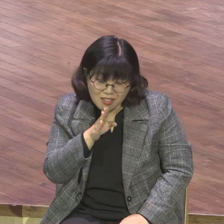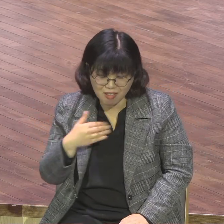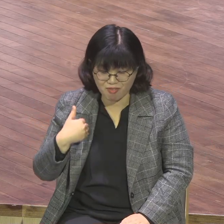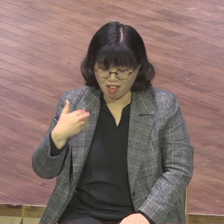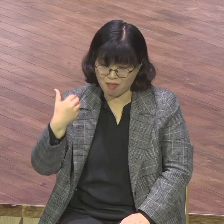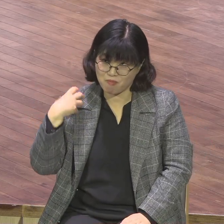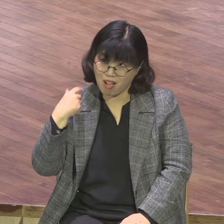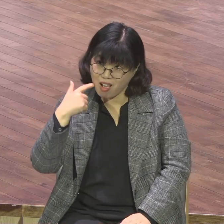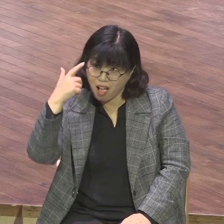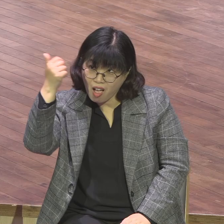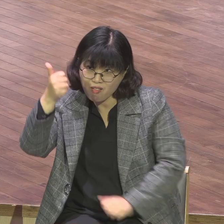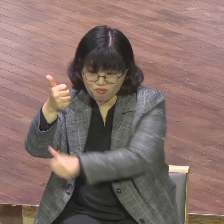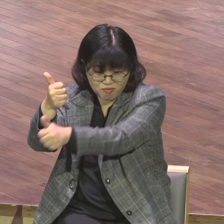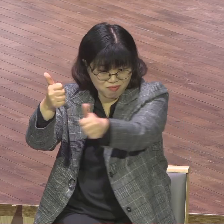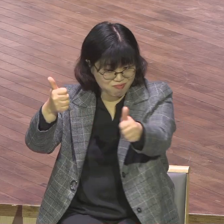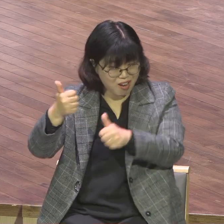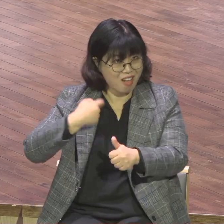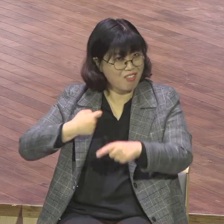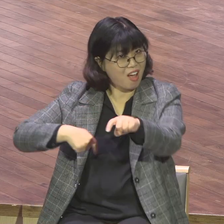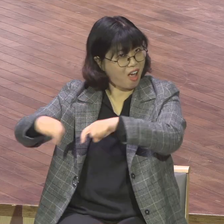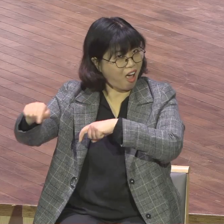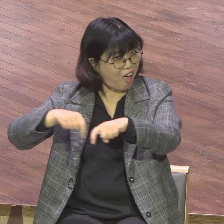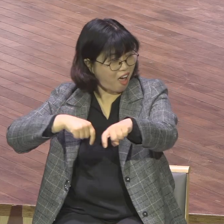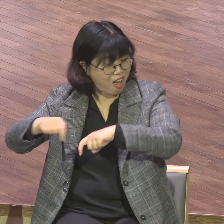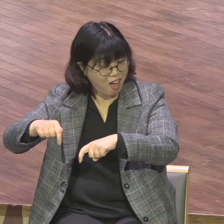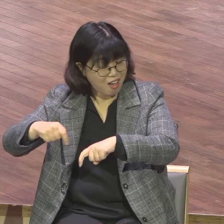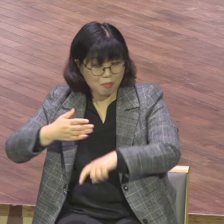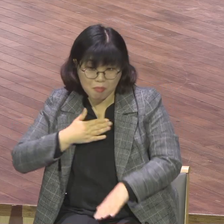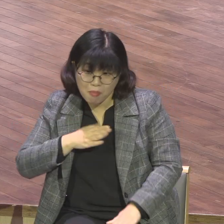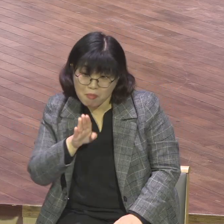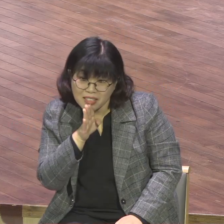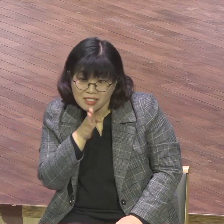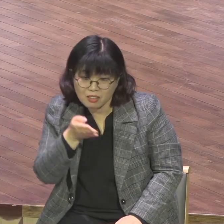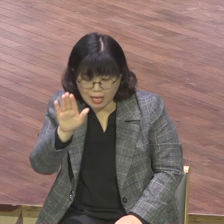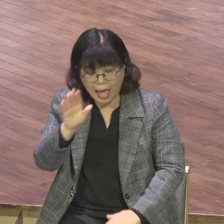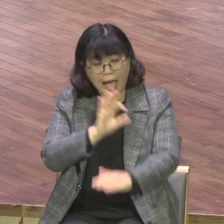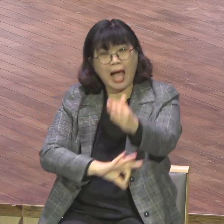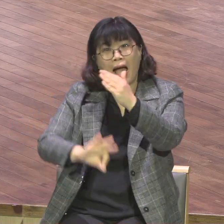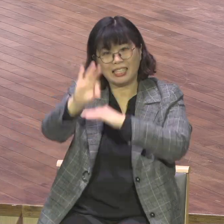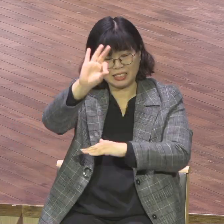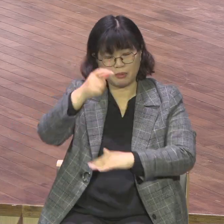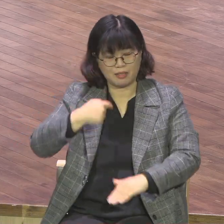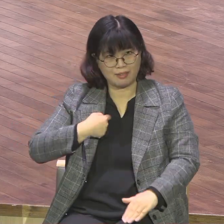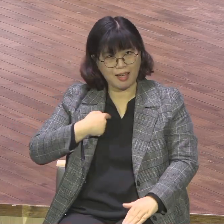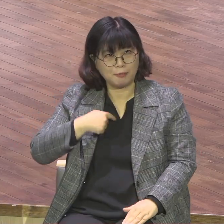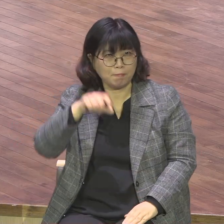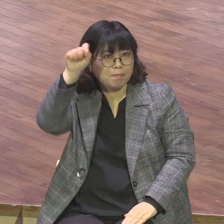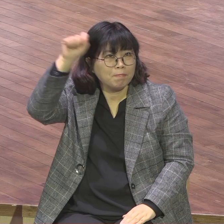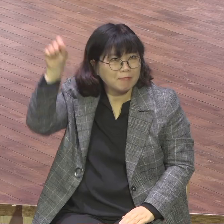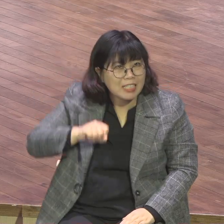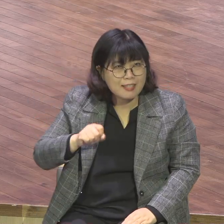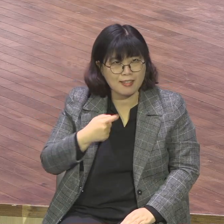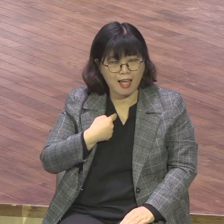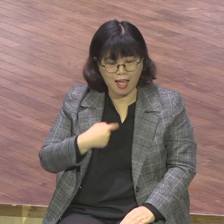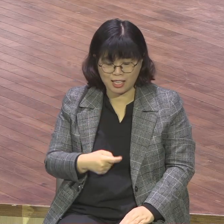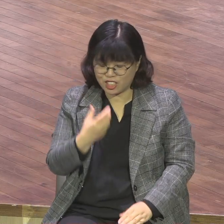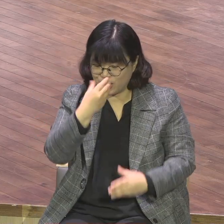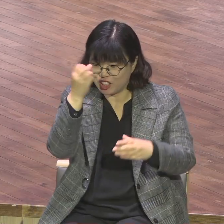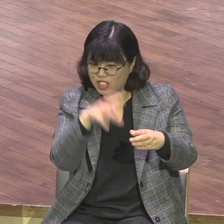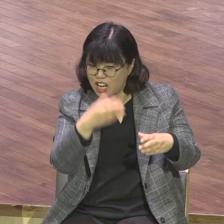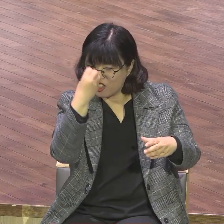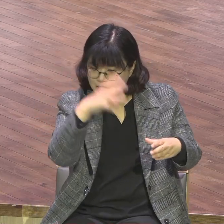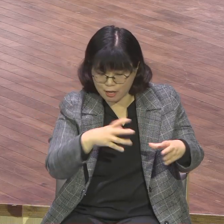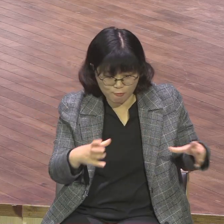그 차에 실어가지고 와요, 쓰레기. 분리수거 탁탁탁 해놓고 왔어요. 그 모든